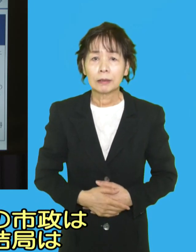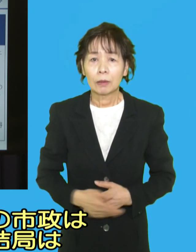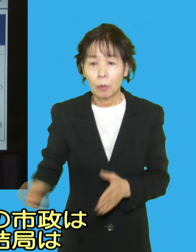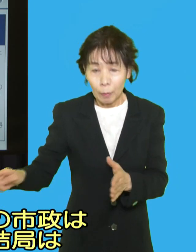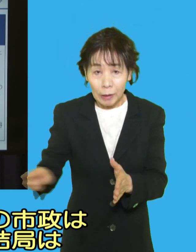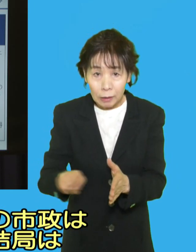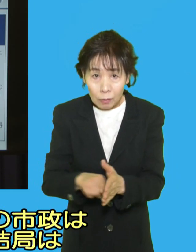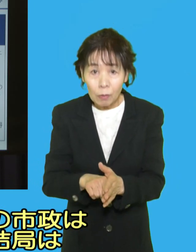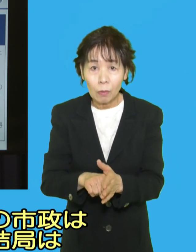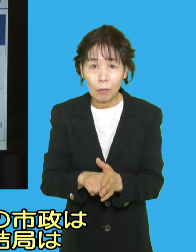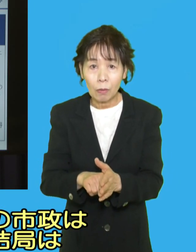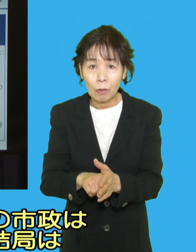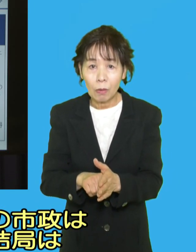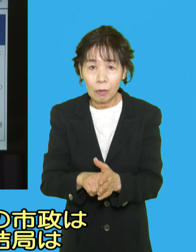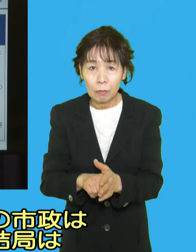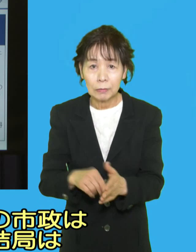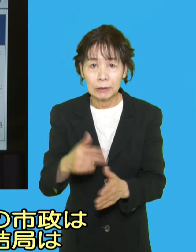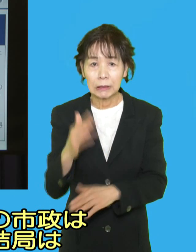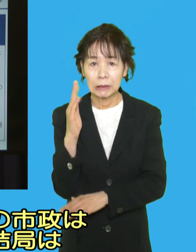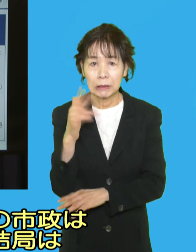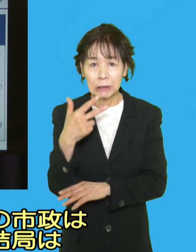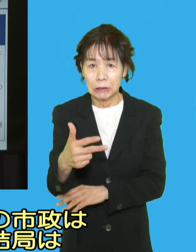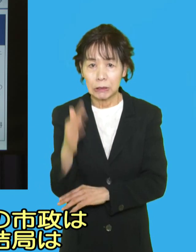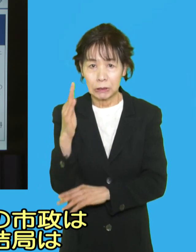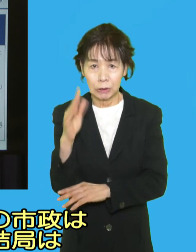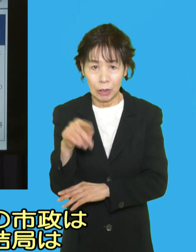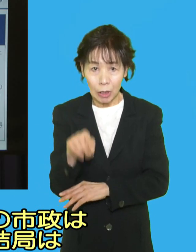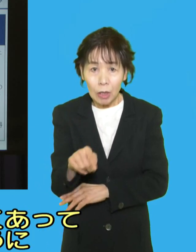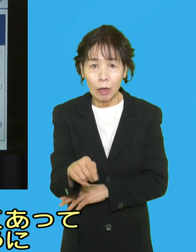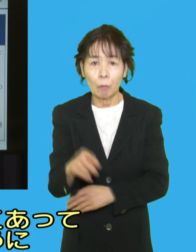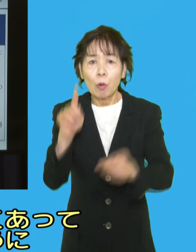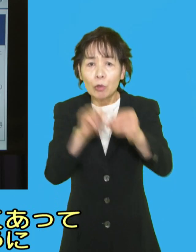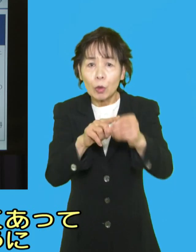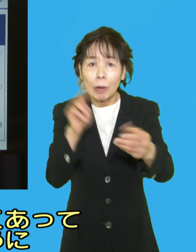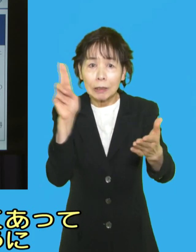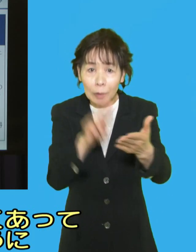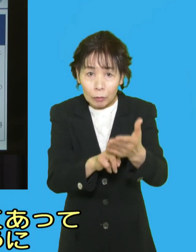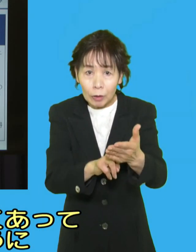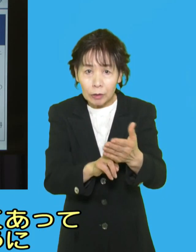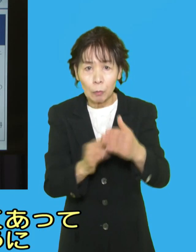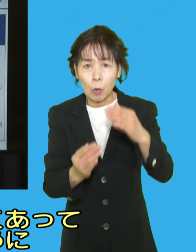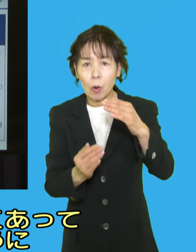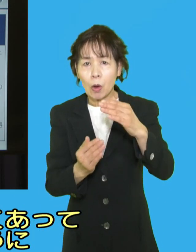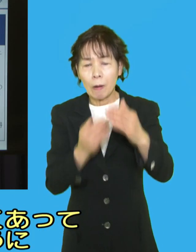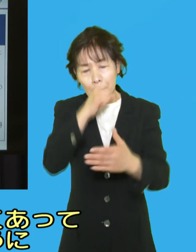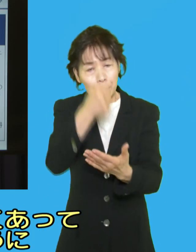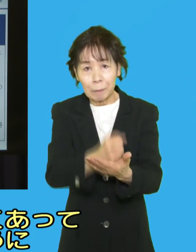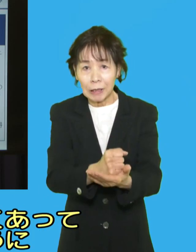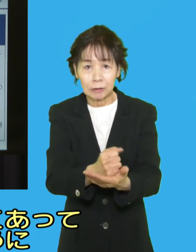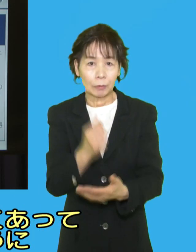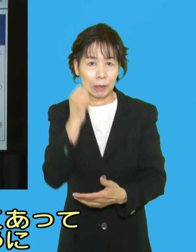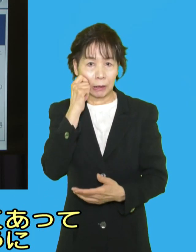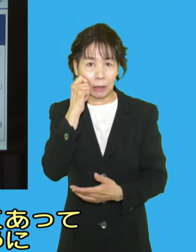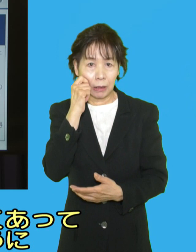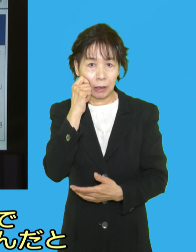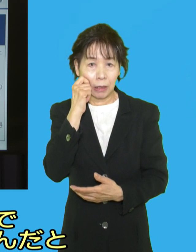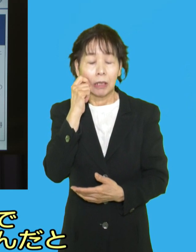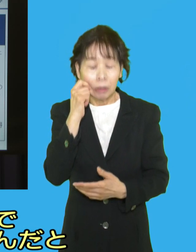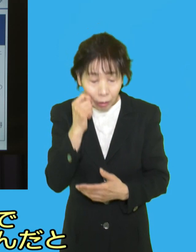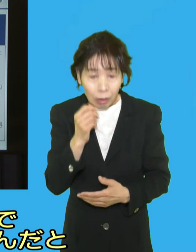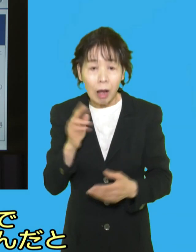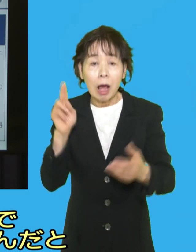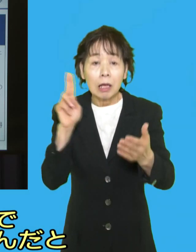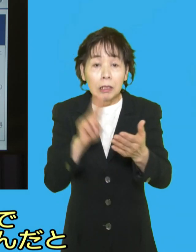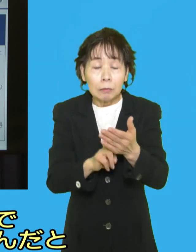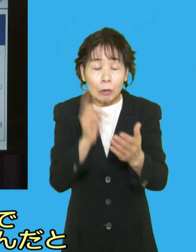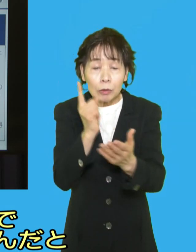までのその姿勢というのはどうしてもその目標を定めるんだけれども、結局その達成できないことが多くあってですね、定めるのがゴールみたいになってしま